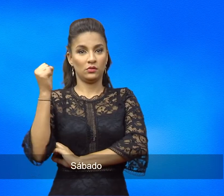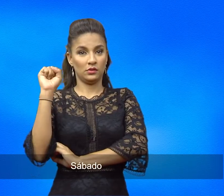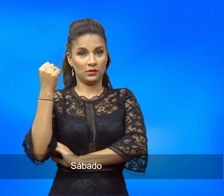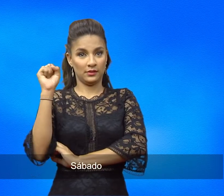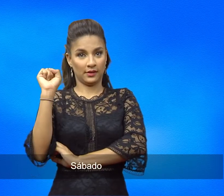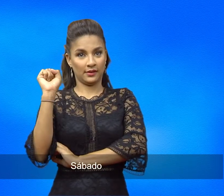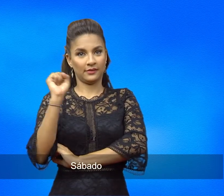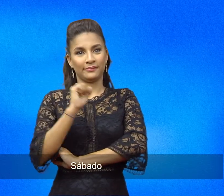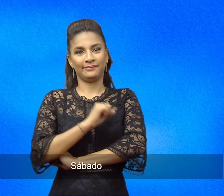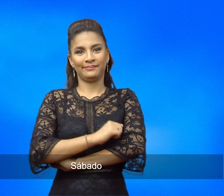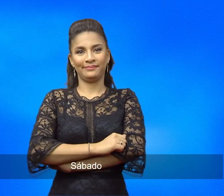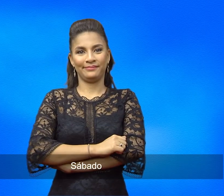sábado